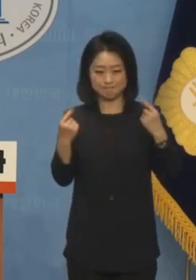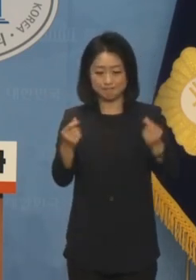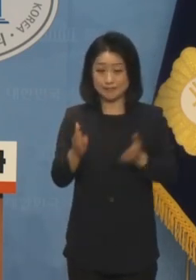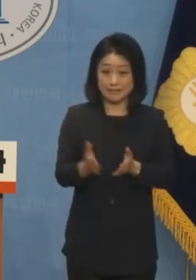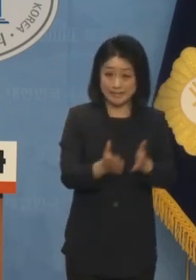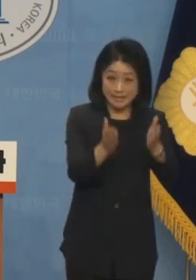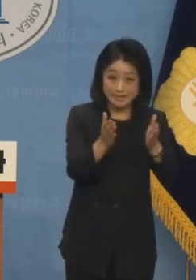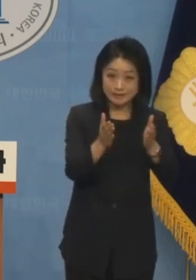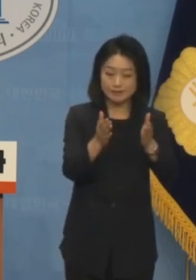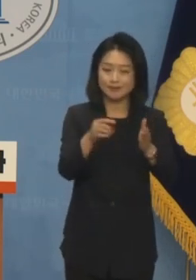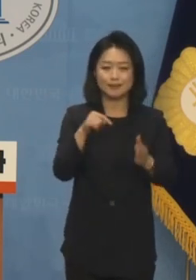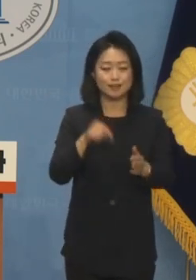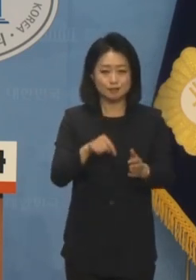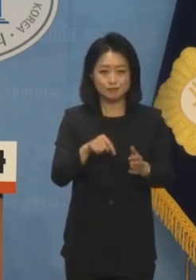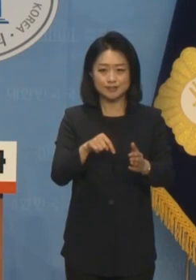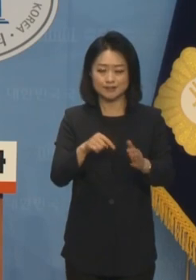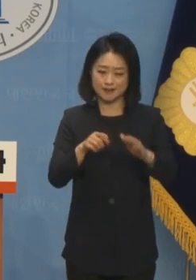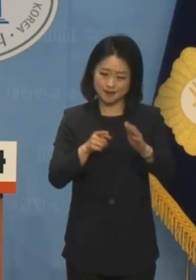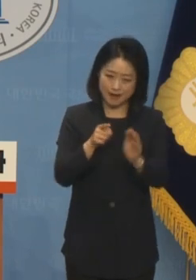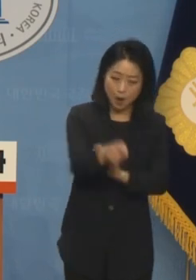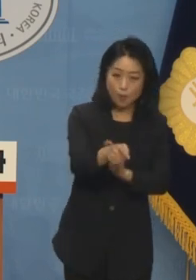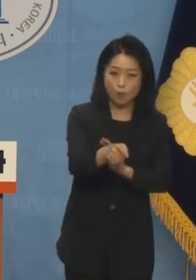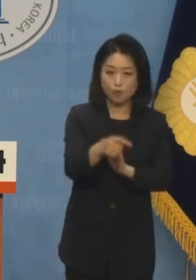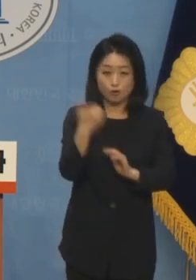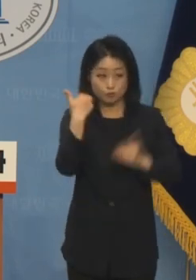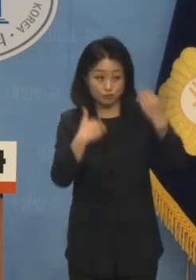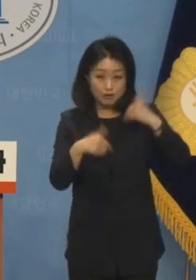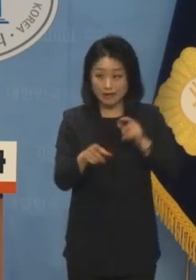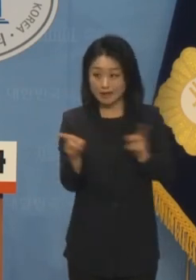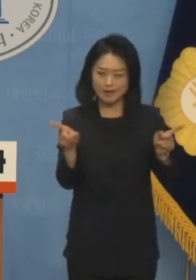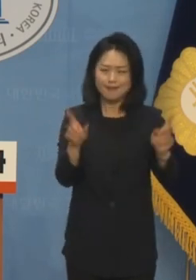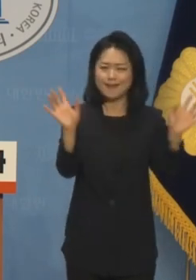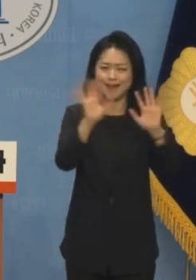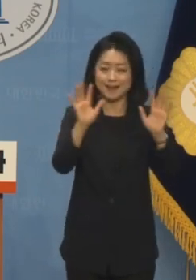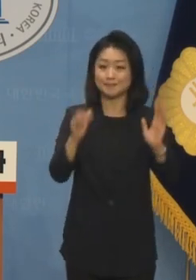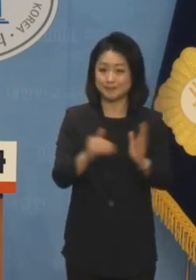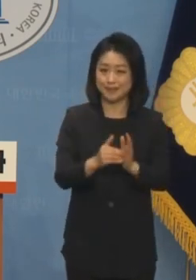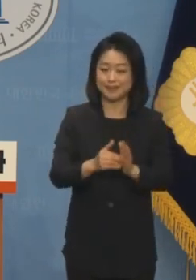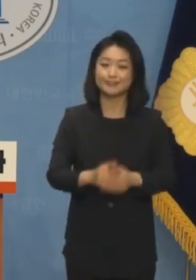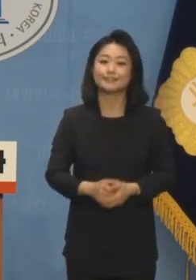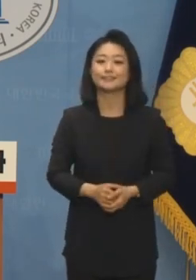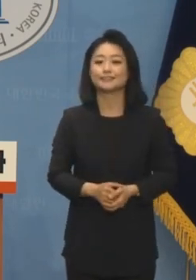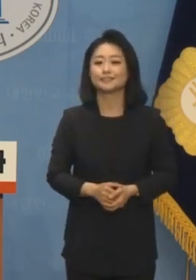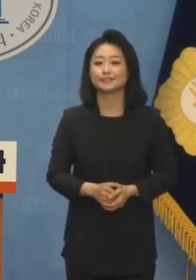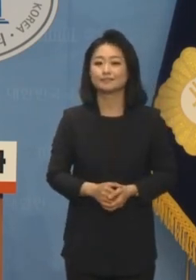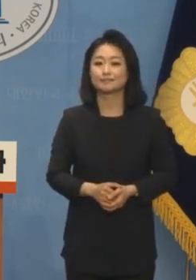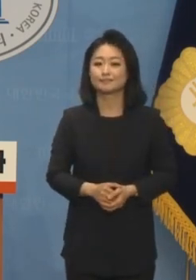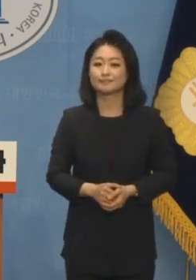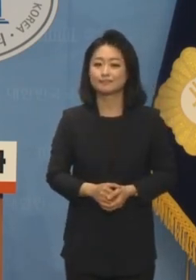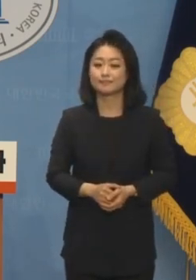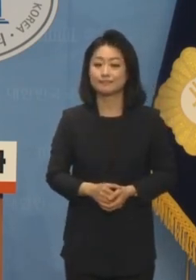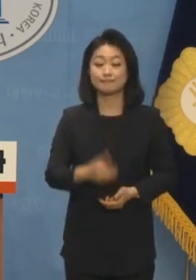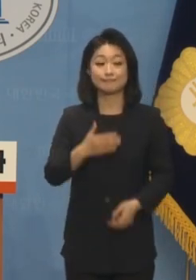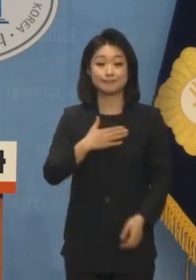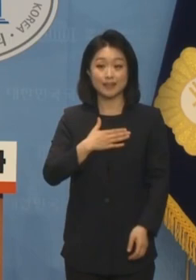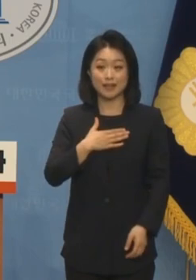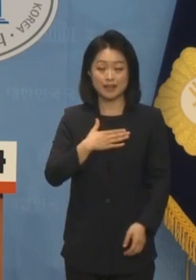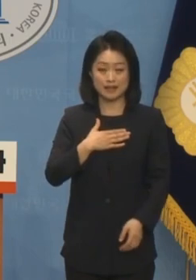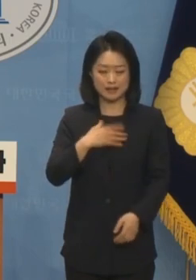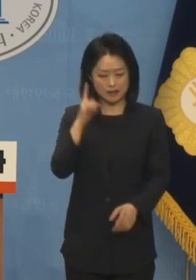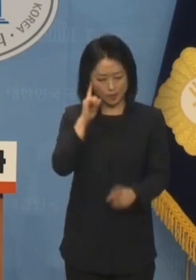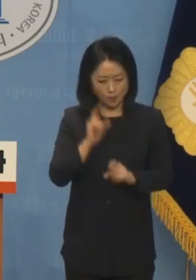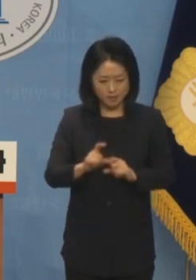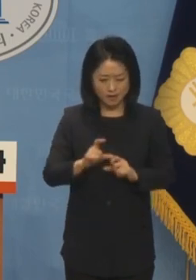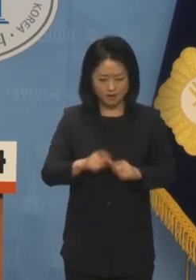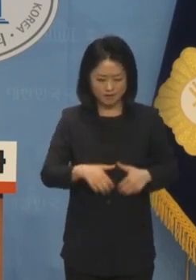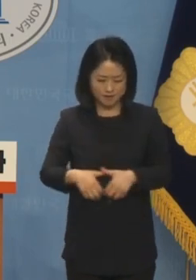길은 개혁신당의 길이 아니고 또 저 허은하의 길이 아니기 때문입니다. 저라고 고민과 갈등이